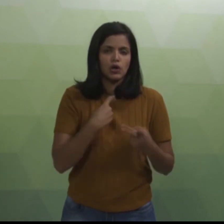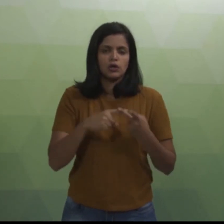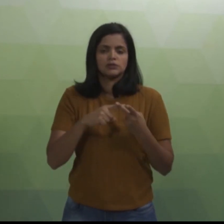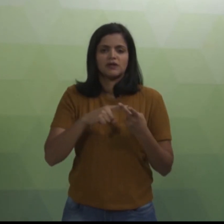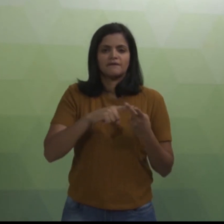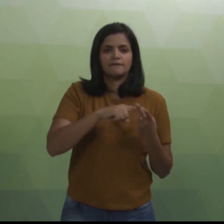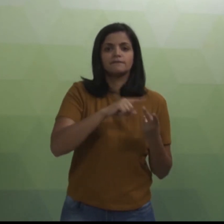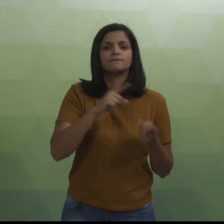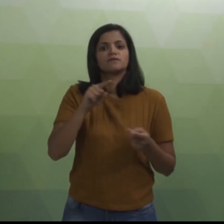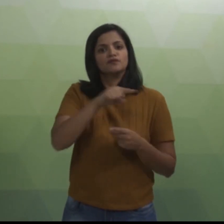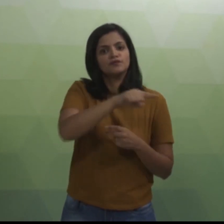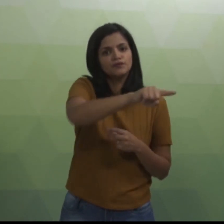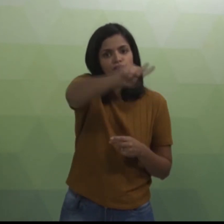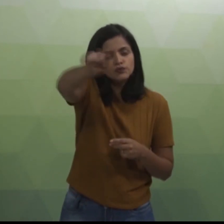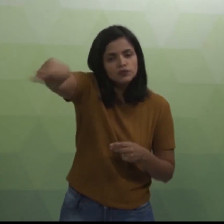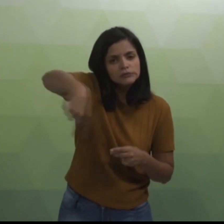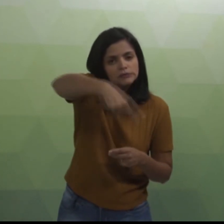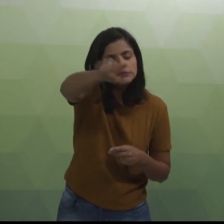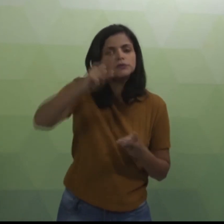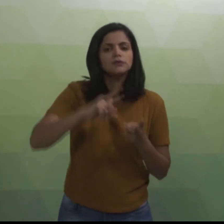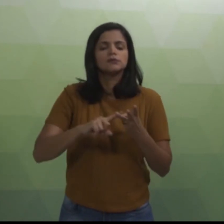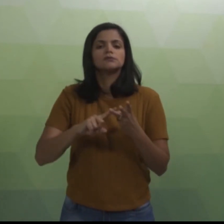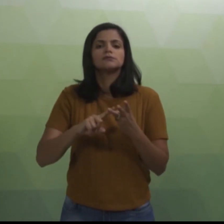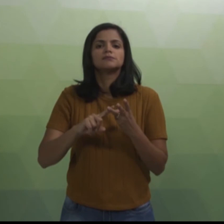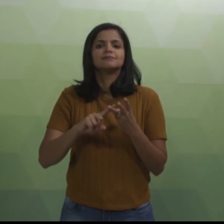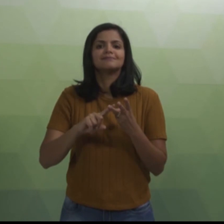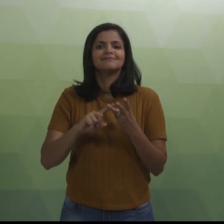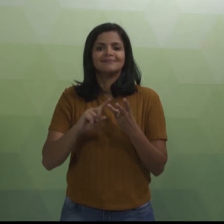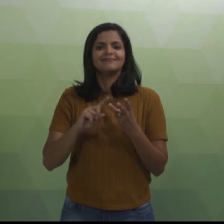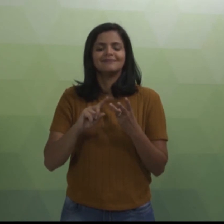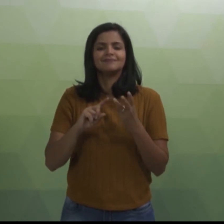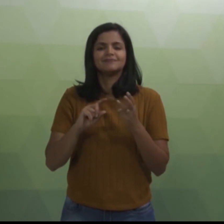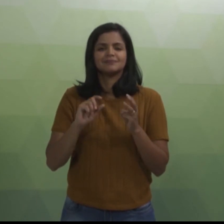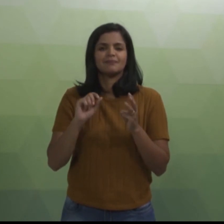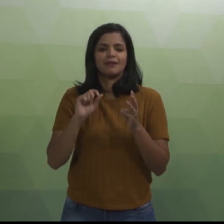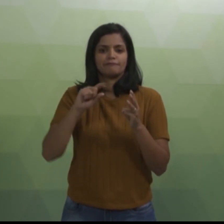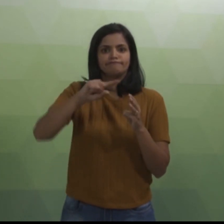Então, temos nós, vocês,